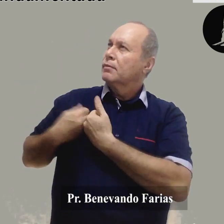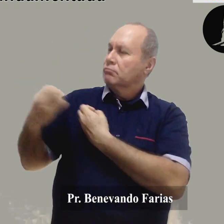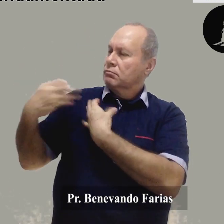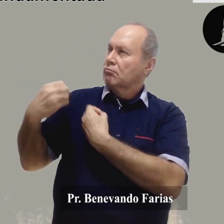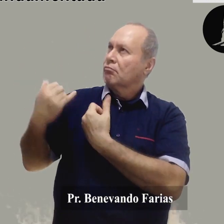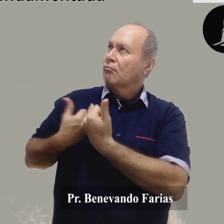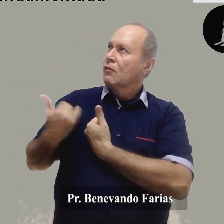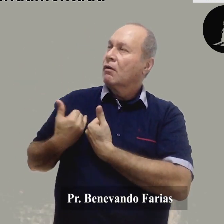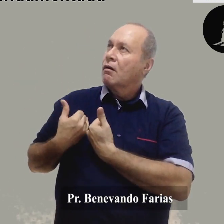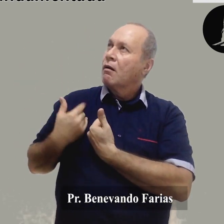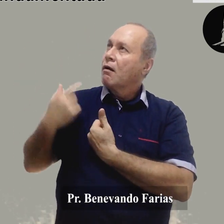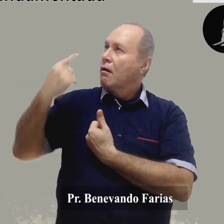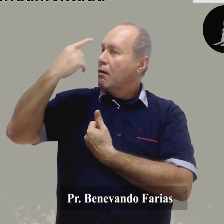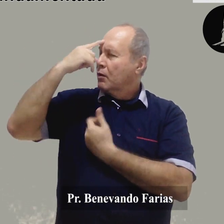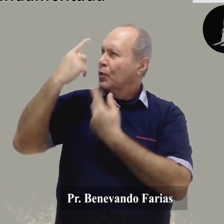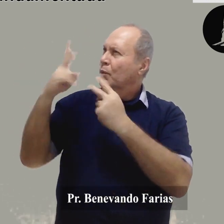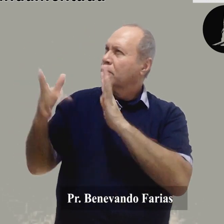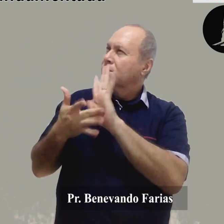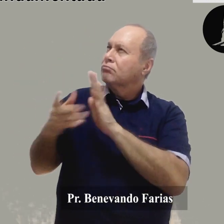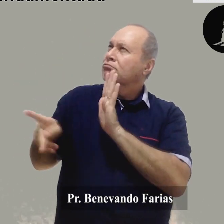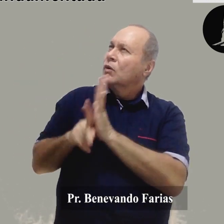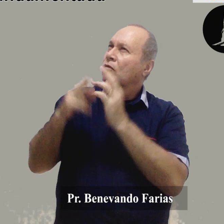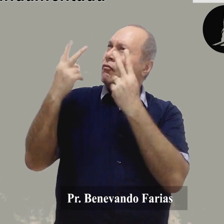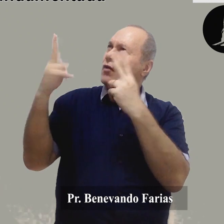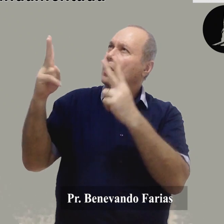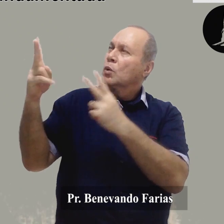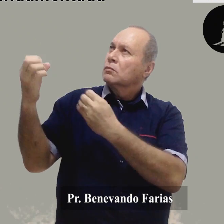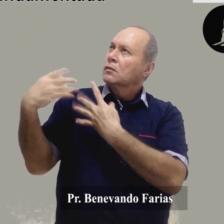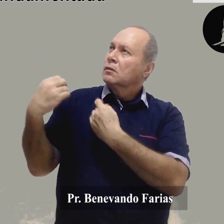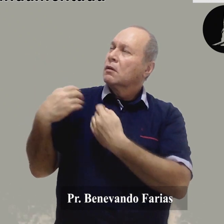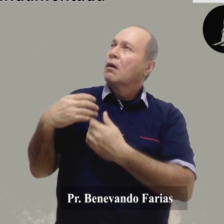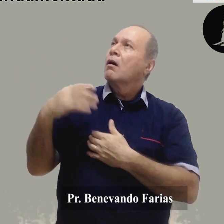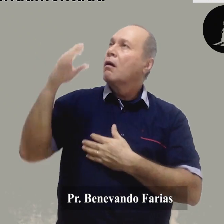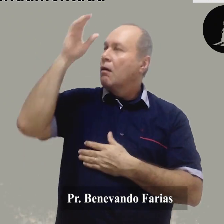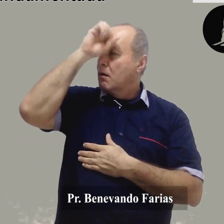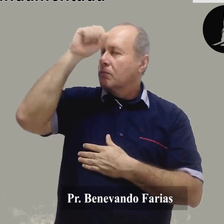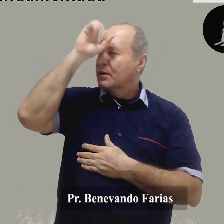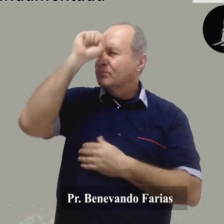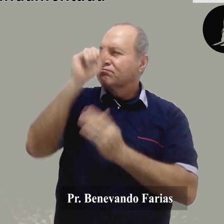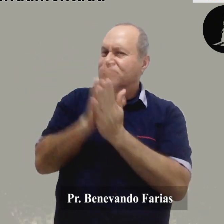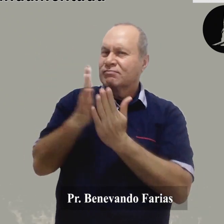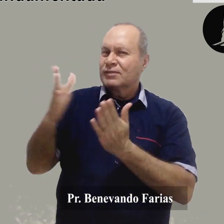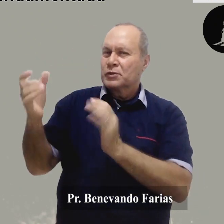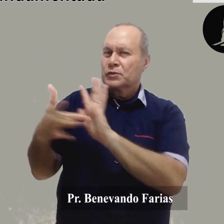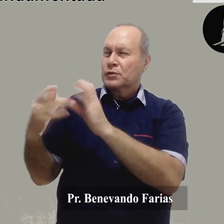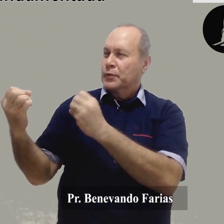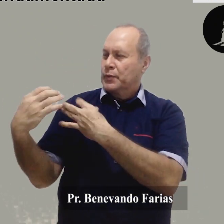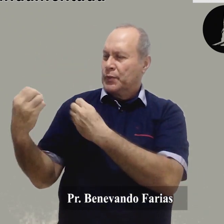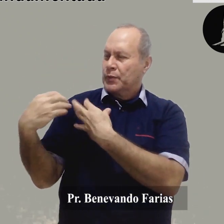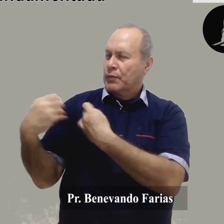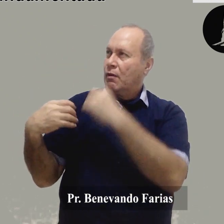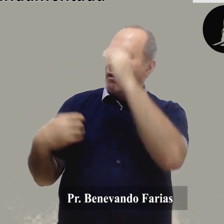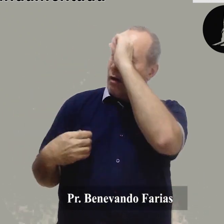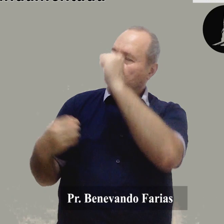Jesus, precisamos pensar nos valores de Jesus. A palavra de Jesus é o conjunto dos